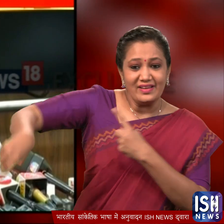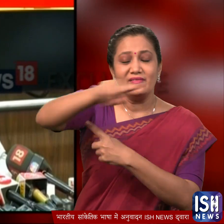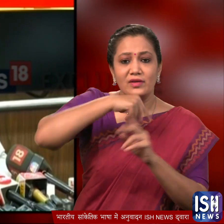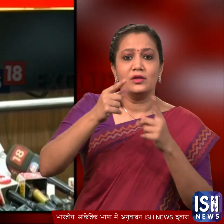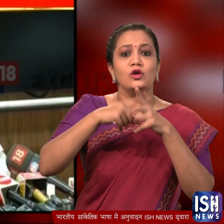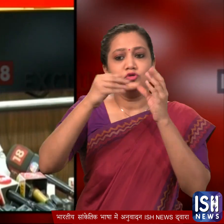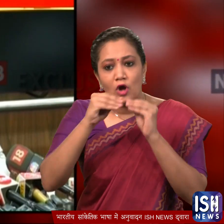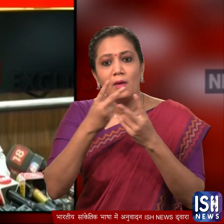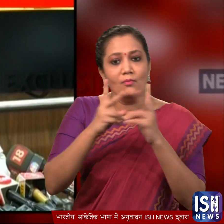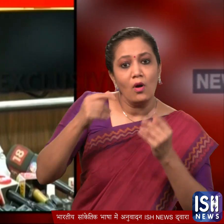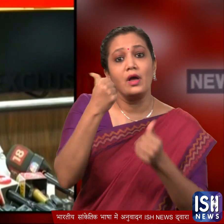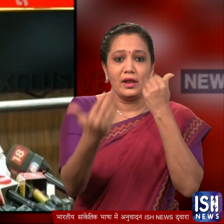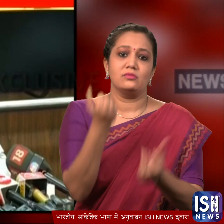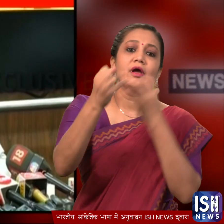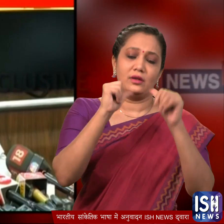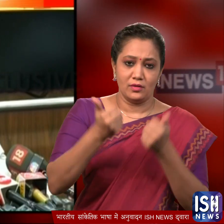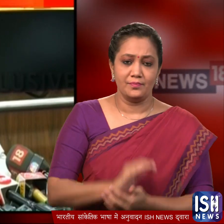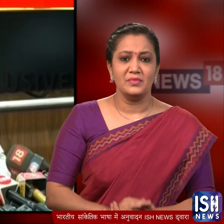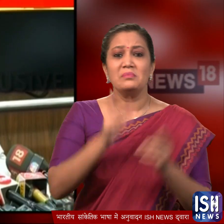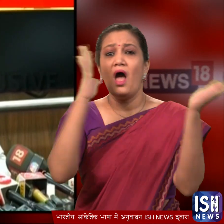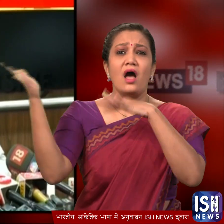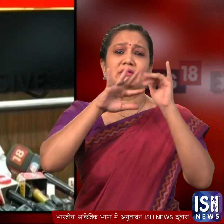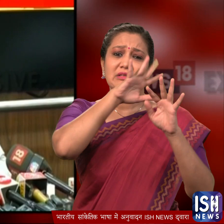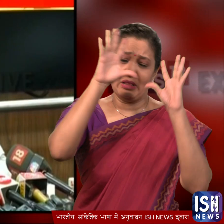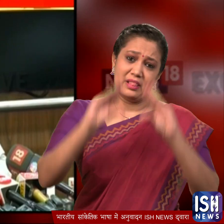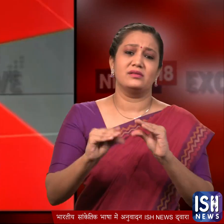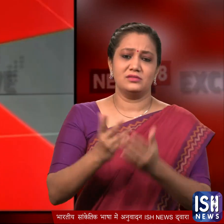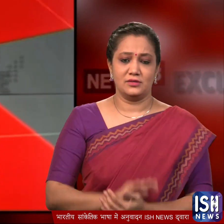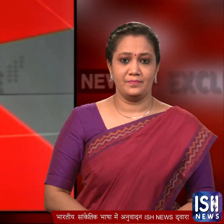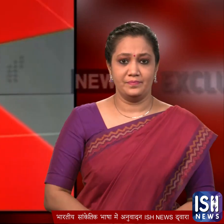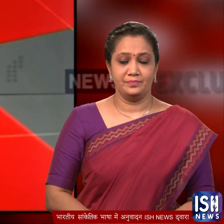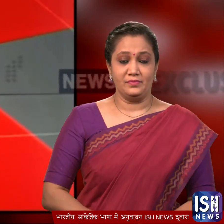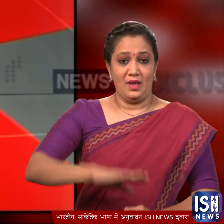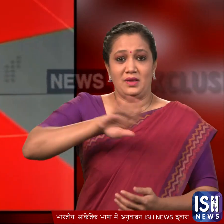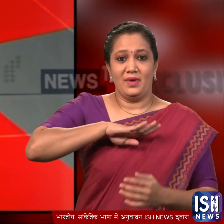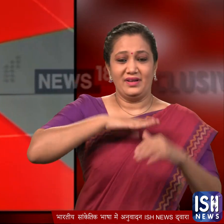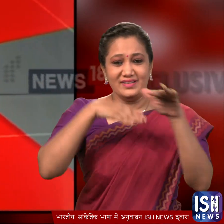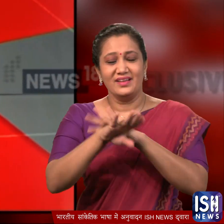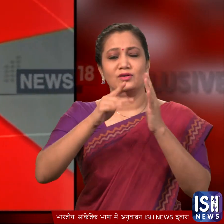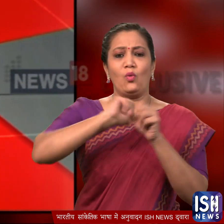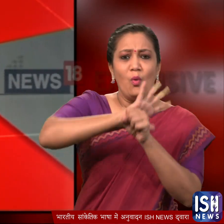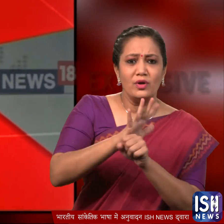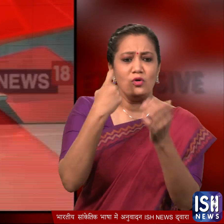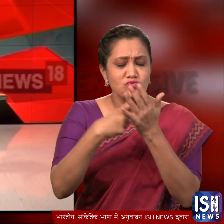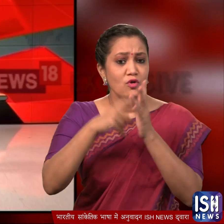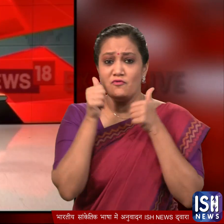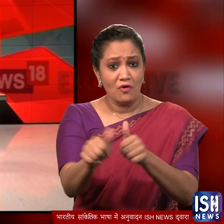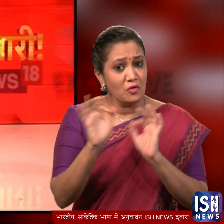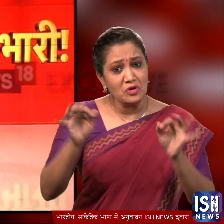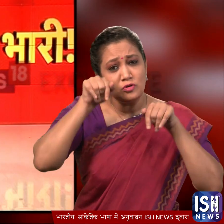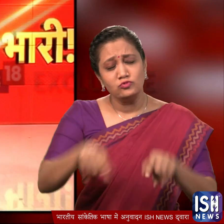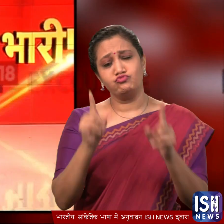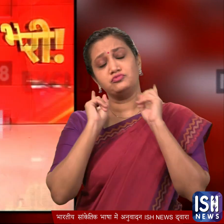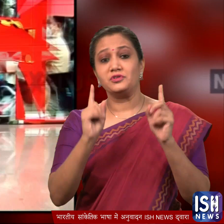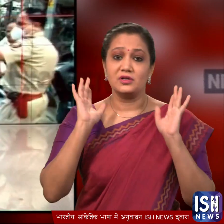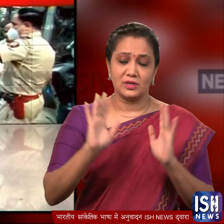कारण एम्प्लॉयमेंट पोटेंशियल बढ़ेगा और प्रदूषण कम होगा। महाराष्ट्र में कोरोना नियमों की अनदेखी करने वालों पर ताबड़तोड़